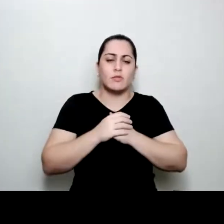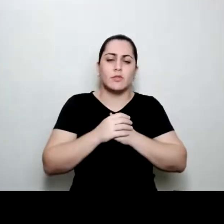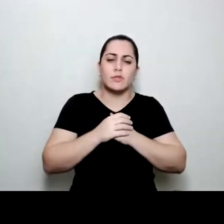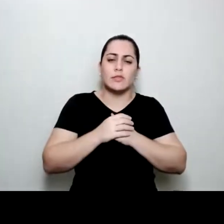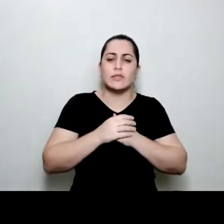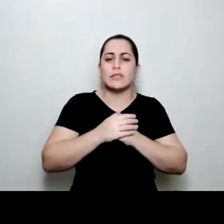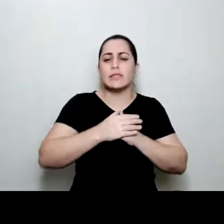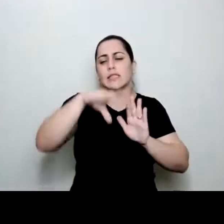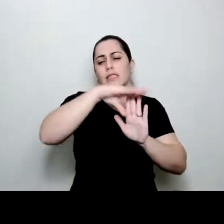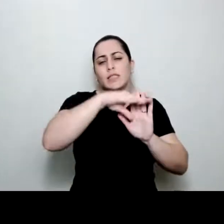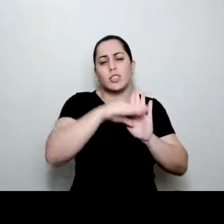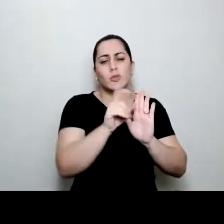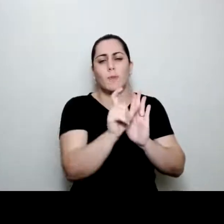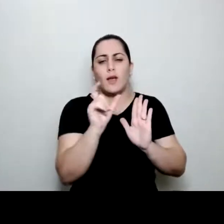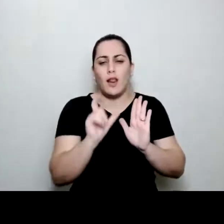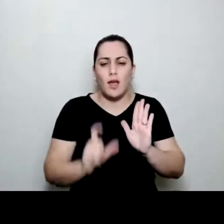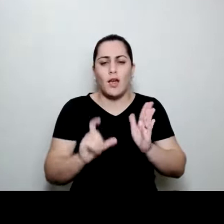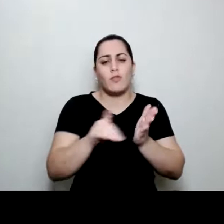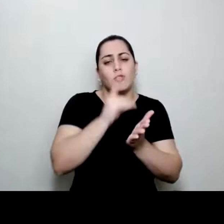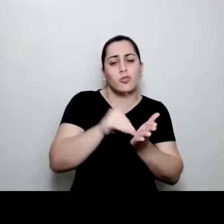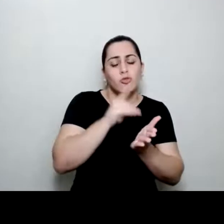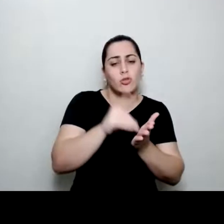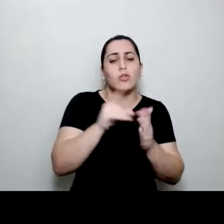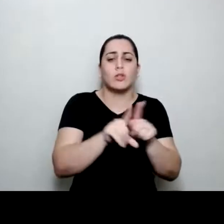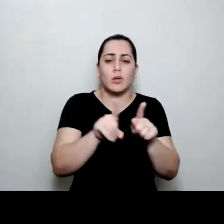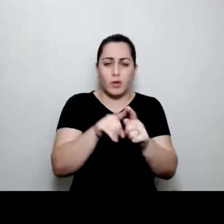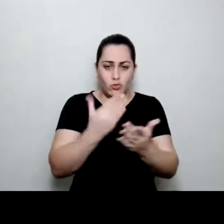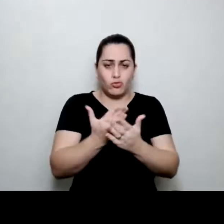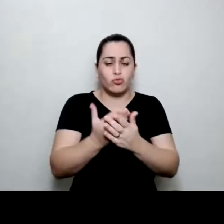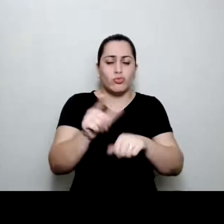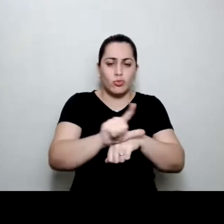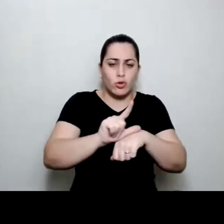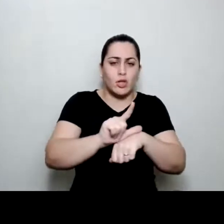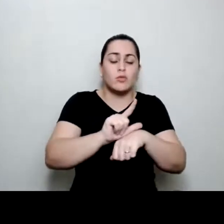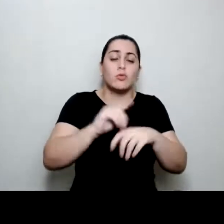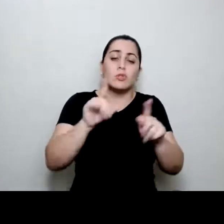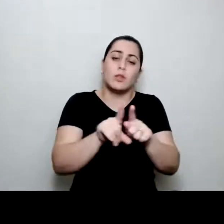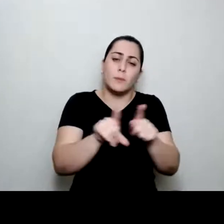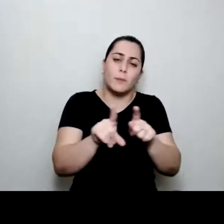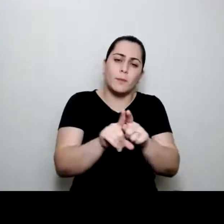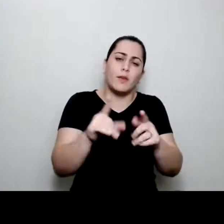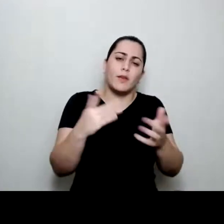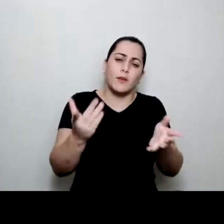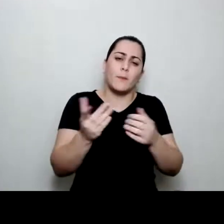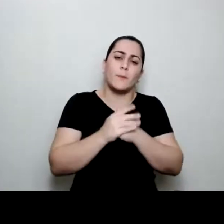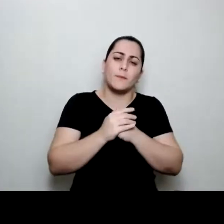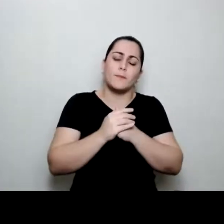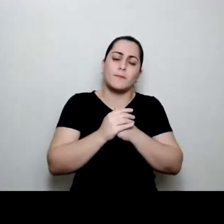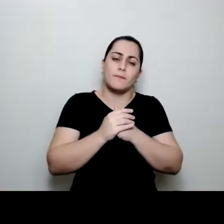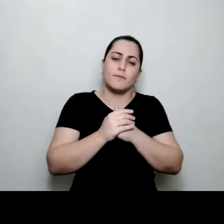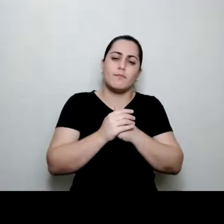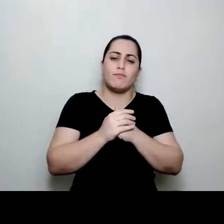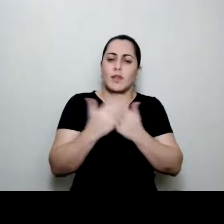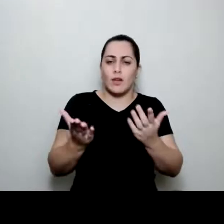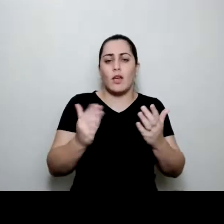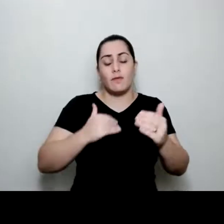listas de palavras, dos dicionários e da própria lexicografia, né? Muito diante dos